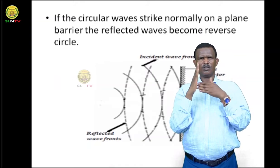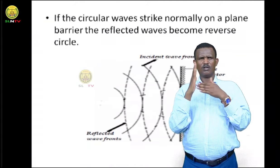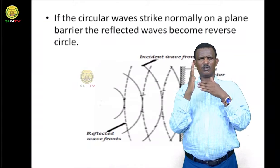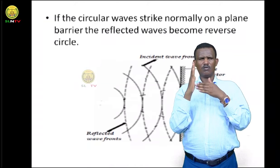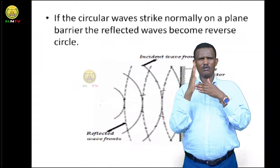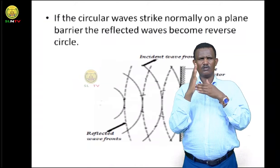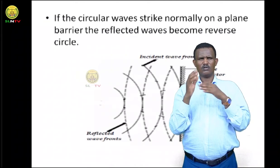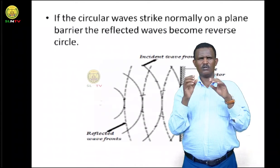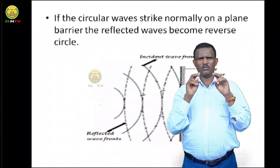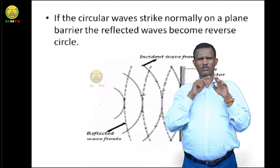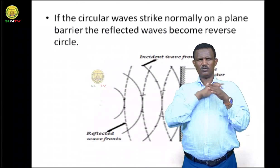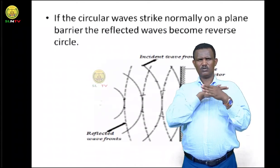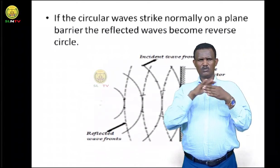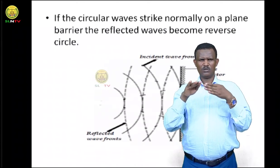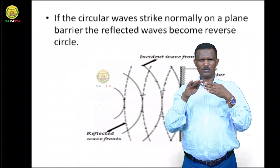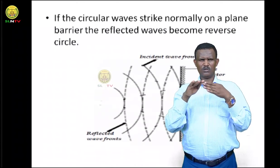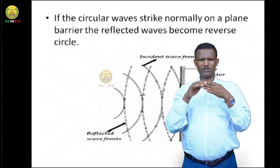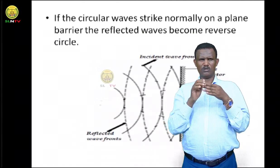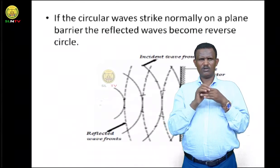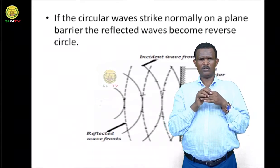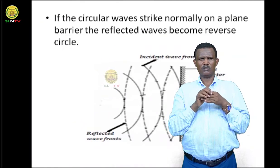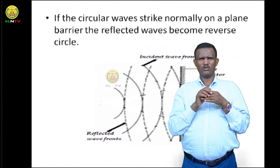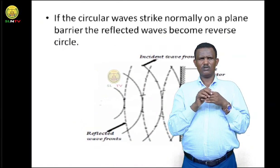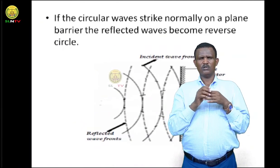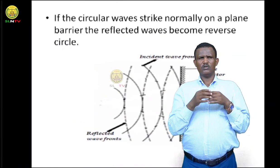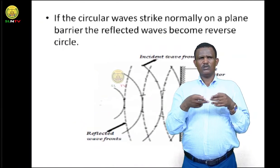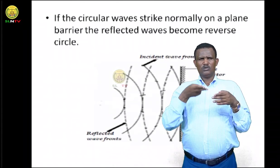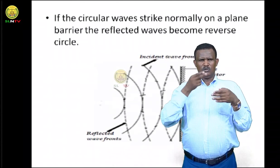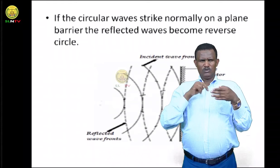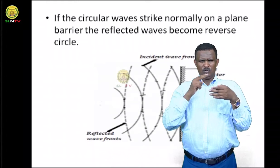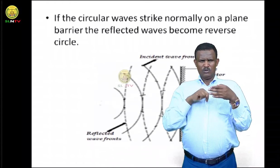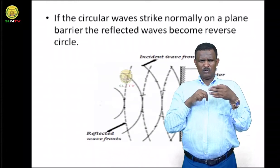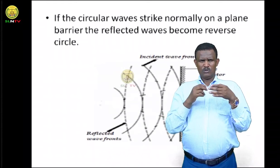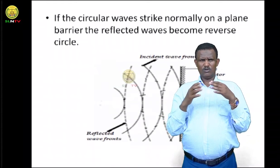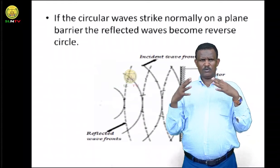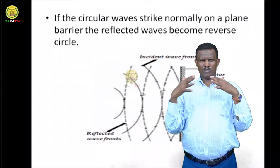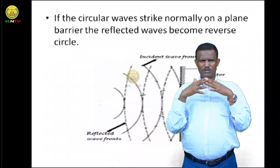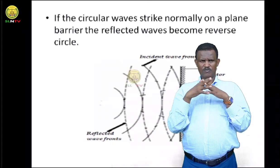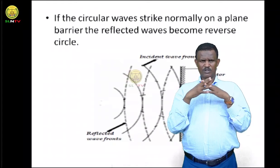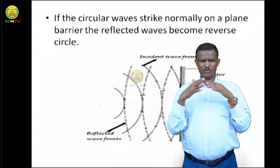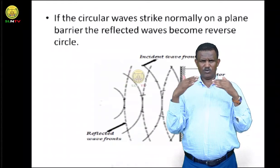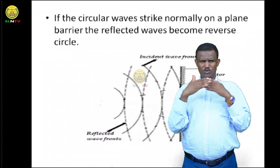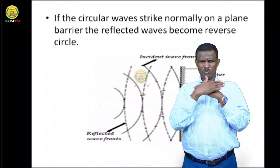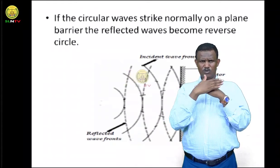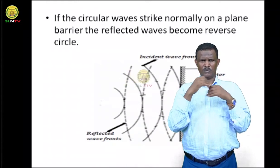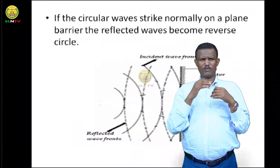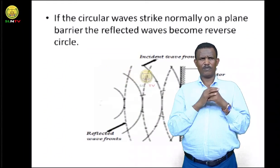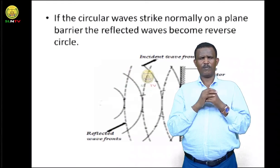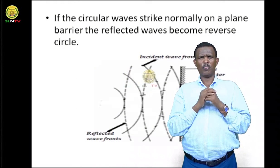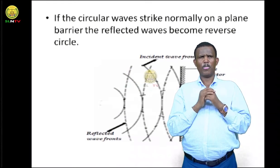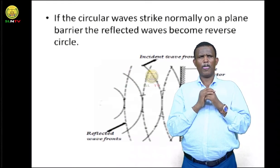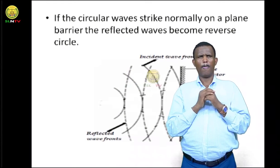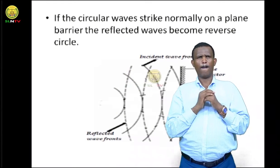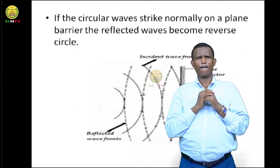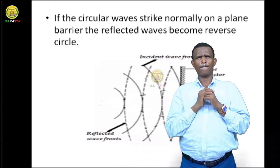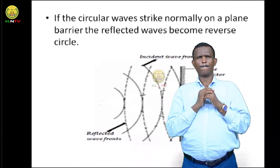barrier street ah waxay noqonaysaa concave noqoshadeedu waa reversed balla marka if a circular wave streak is